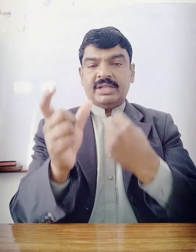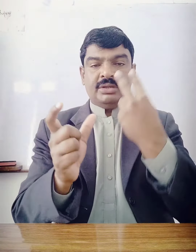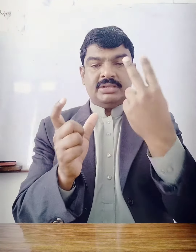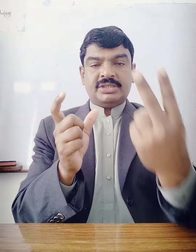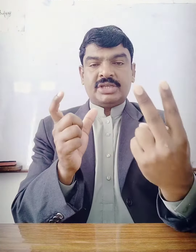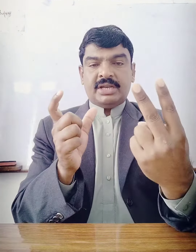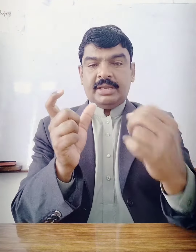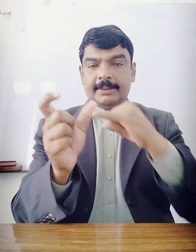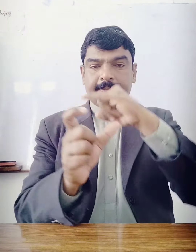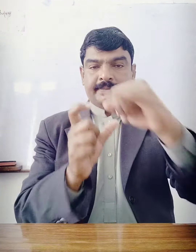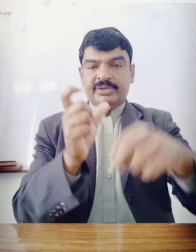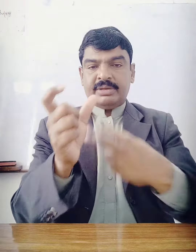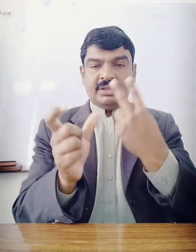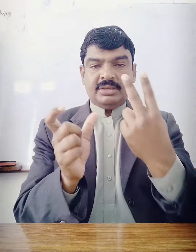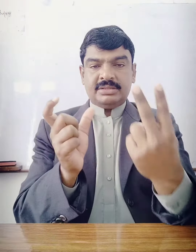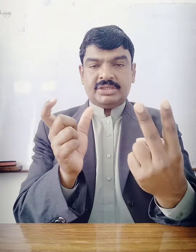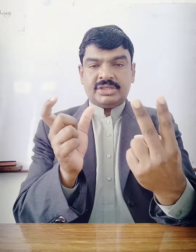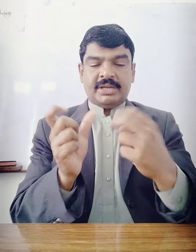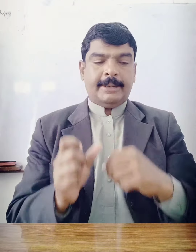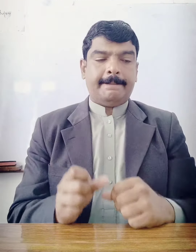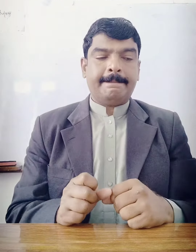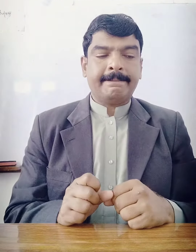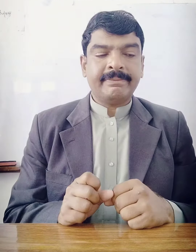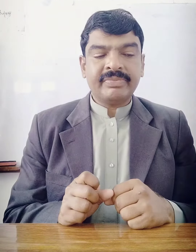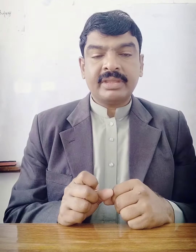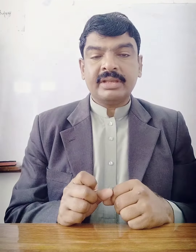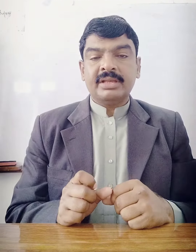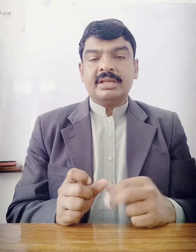जमादियुल सानी, जमादियुल सानी।